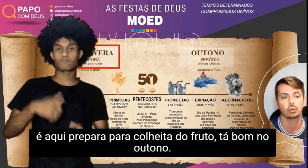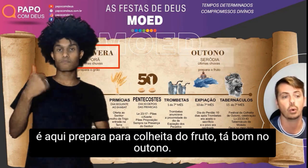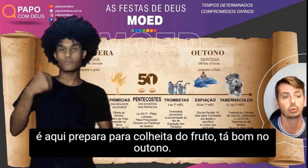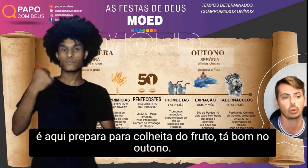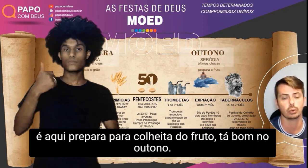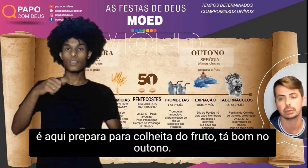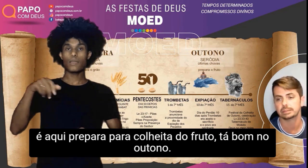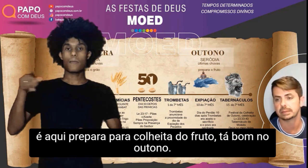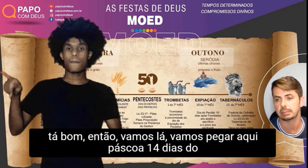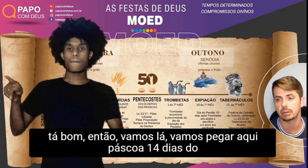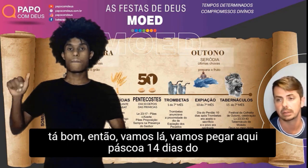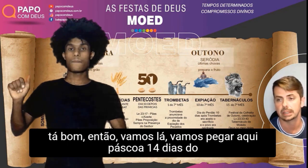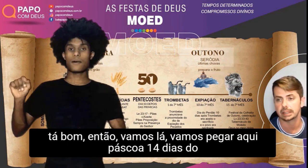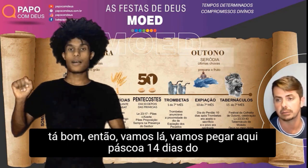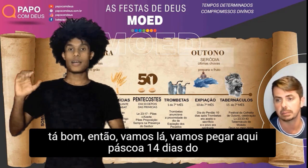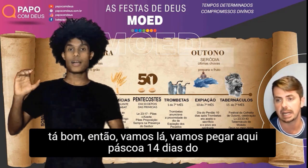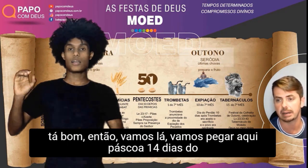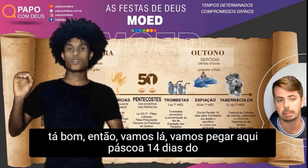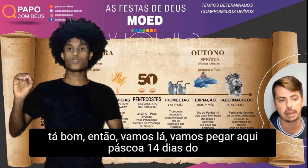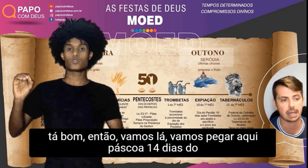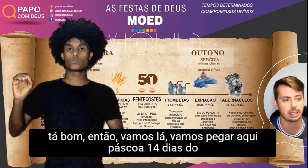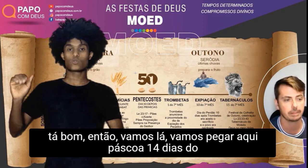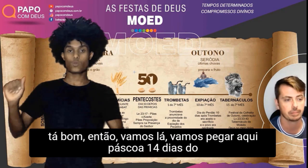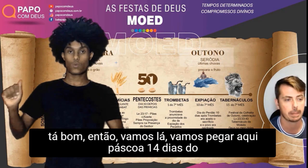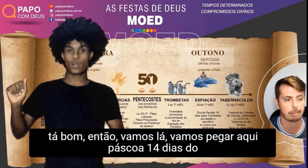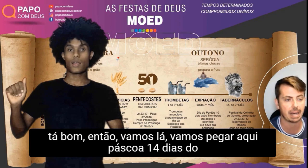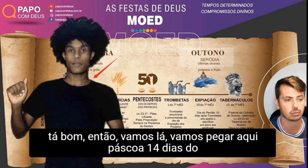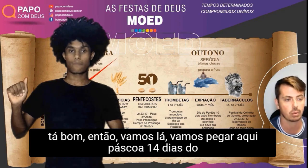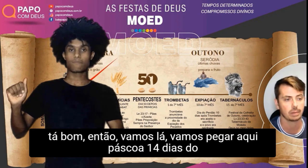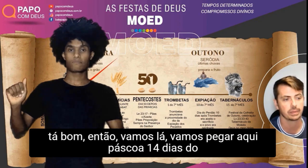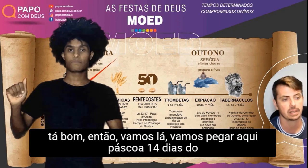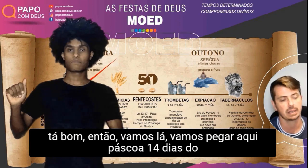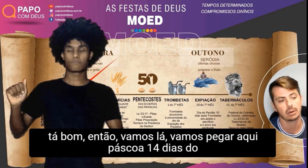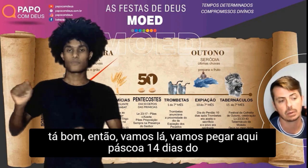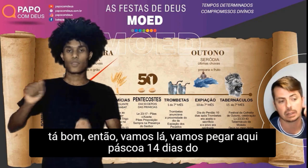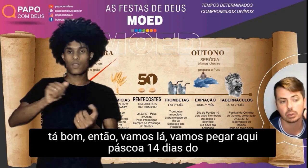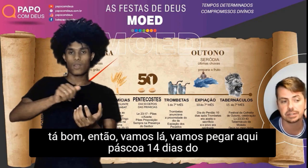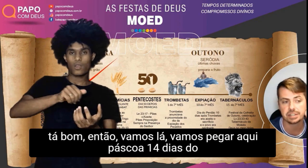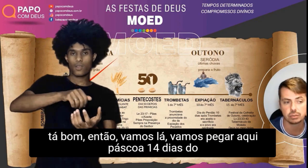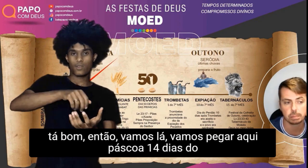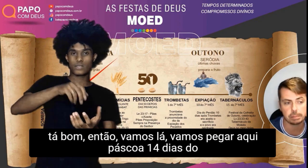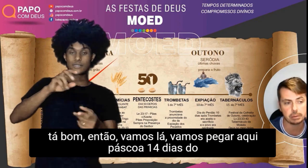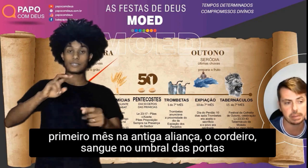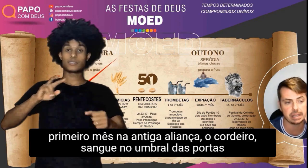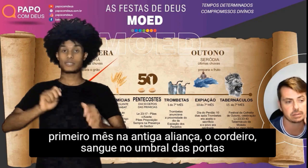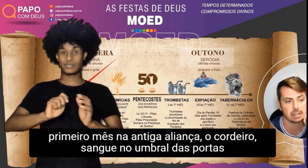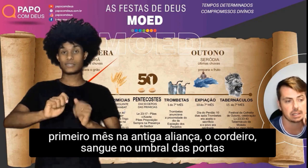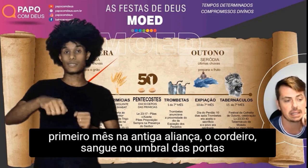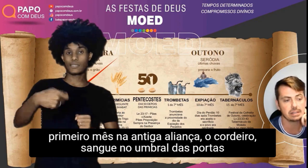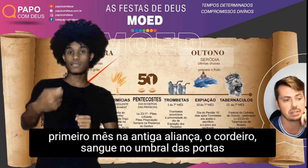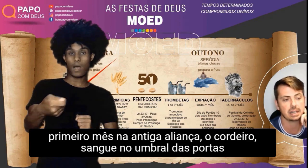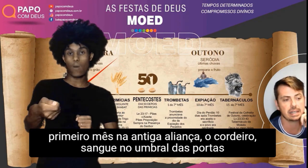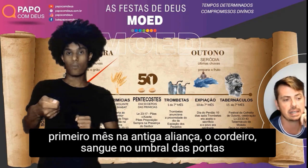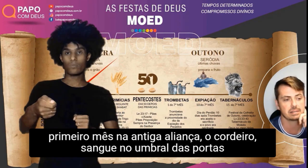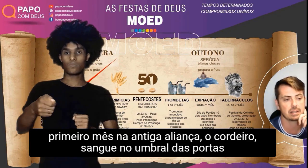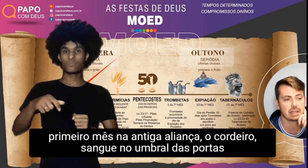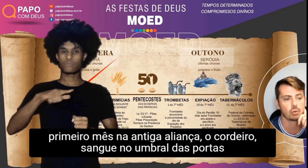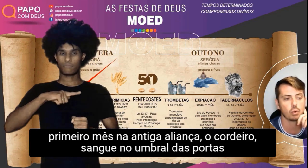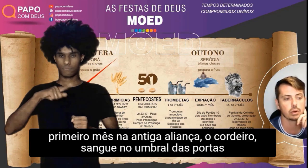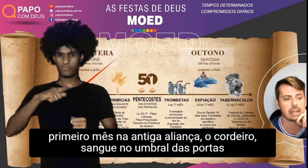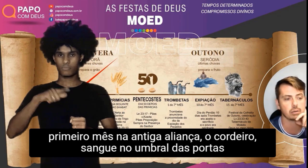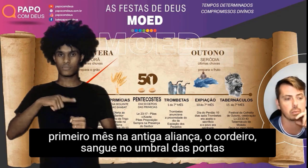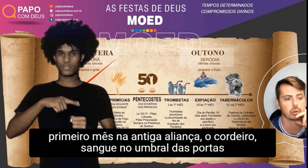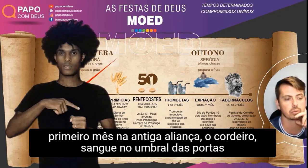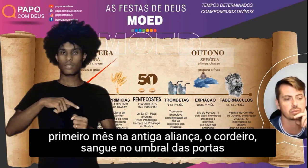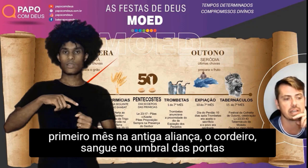bom? No outono, tá bom? Então vamos lá, vamos pegar aqui, Páscoa, os 14 dias do primeiro mês. Na antiga aliança, olha lá,